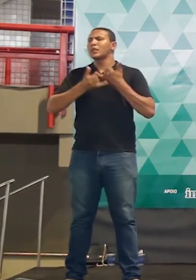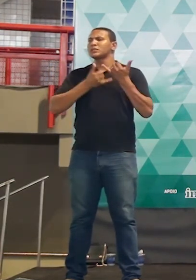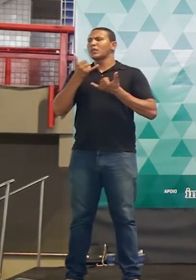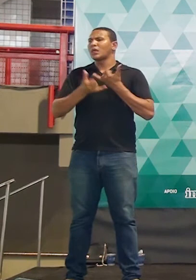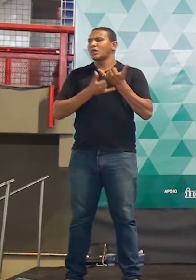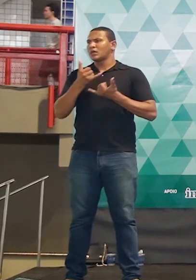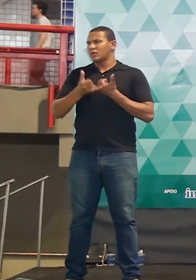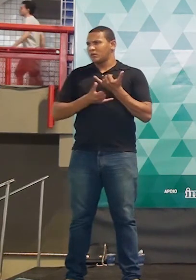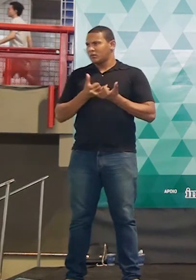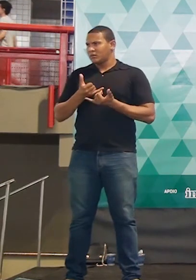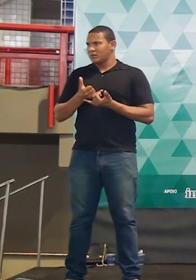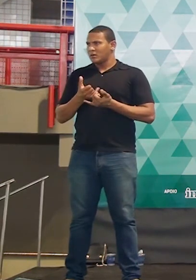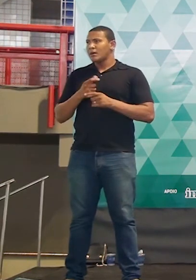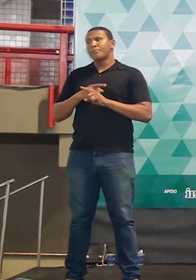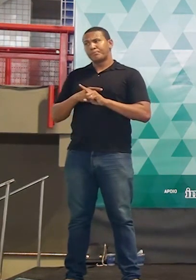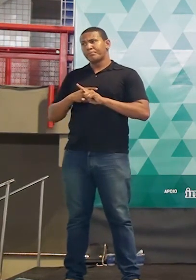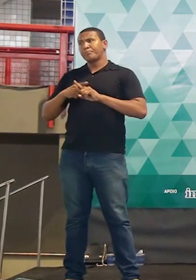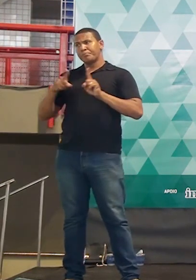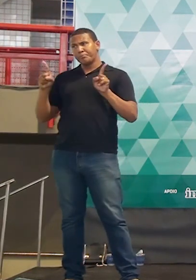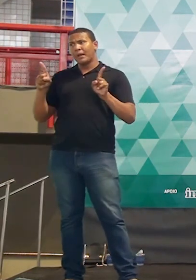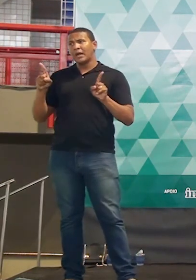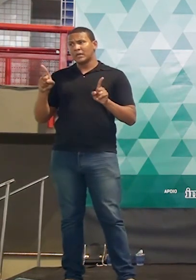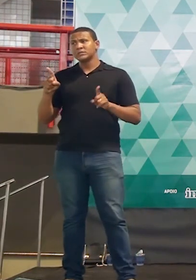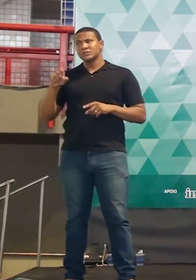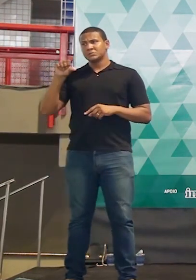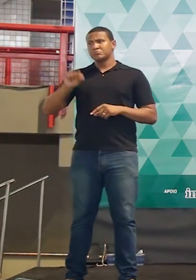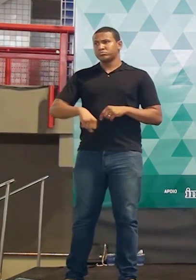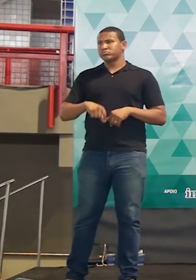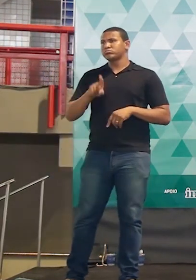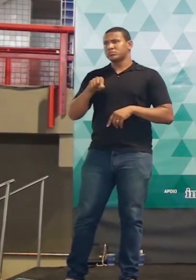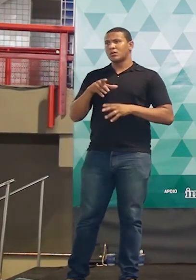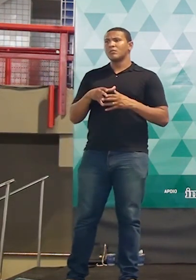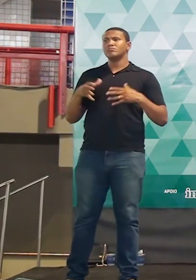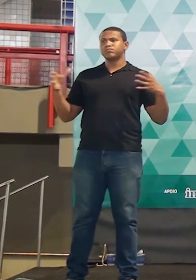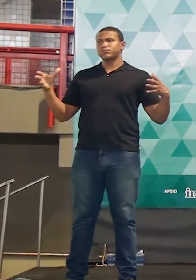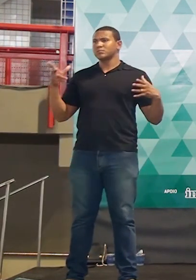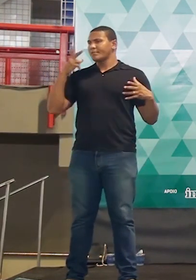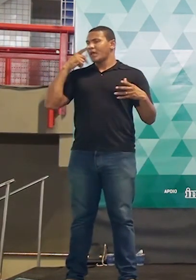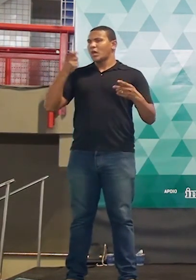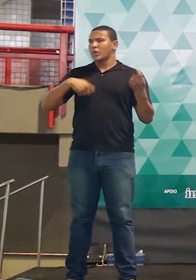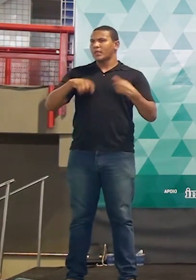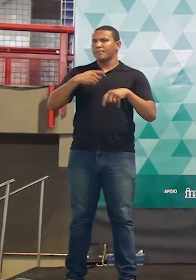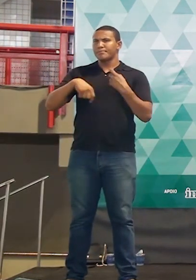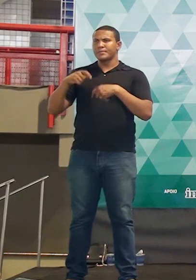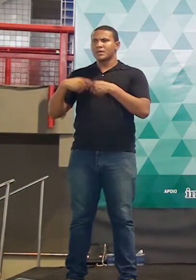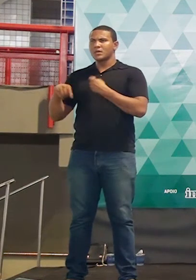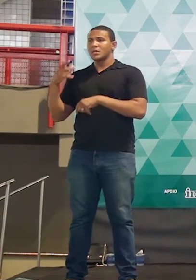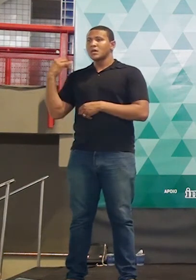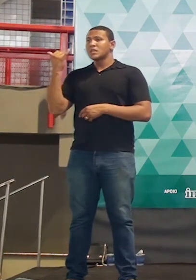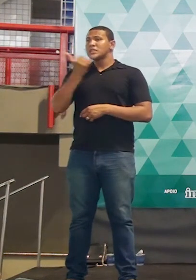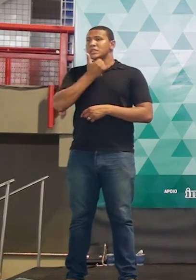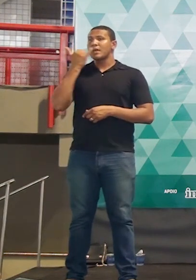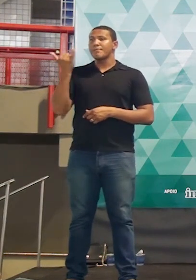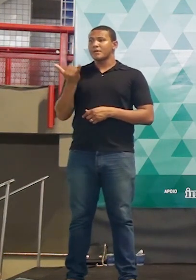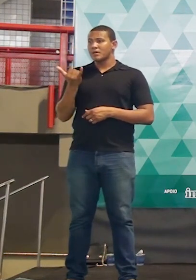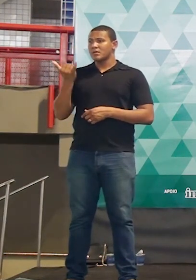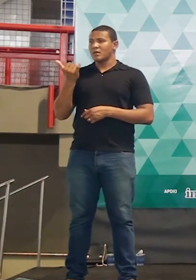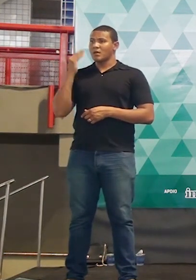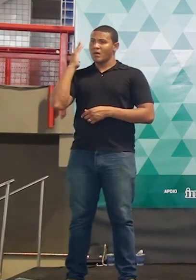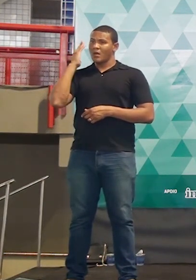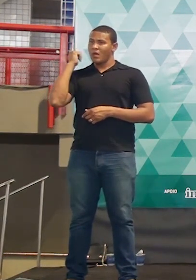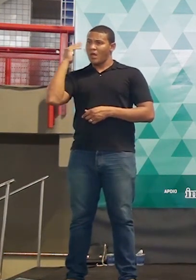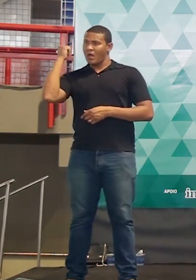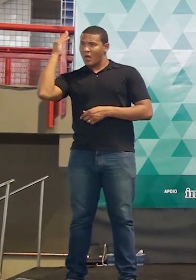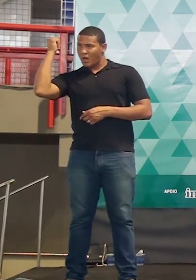humor. Mas isso tem um efeito muito grande na economia. Dependendo do famoso com quem a